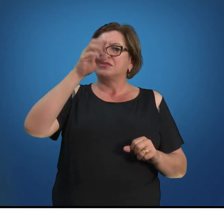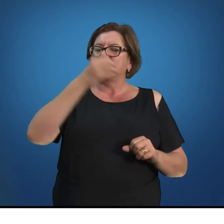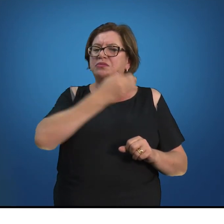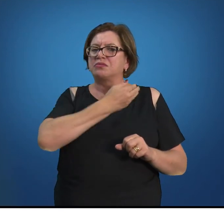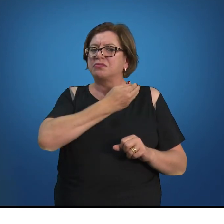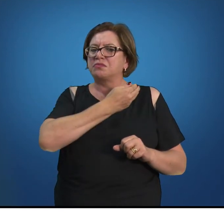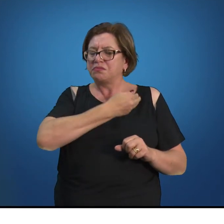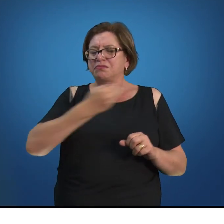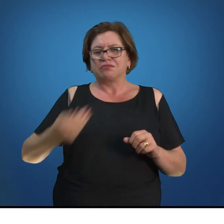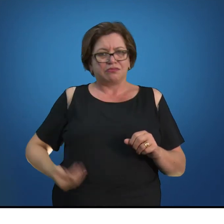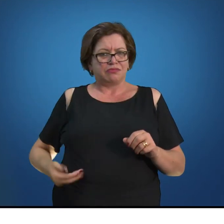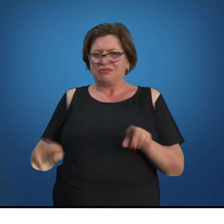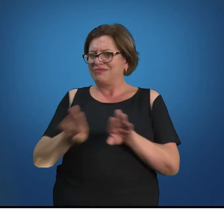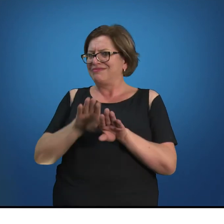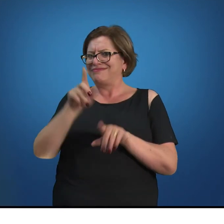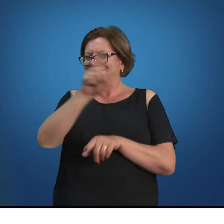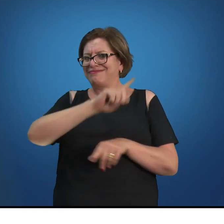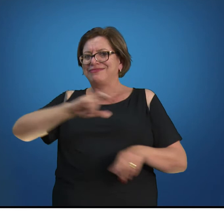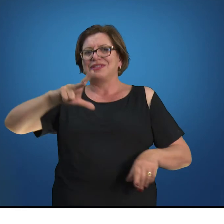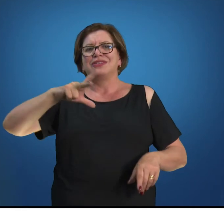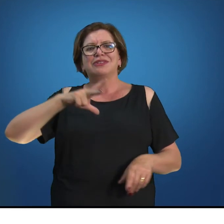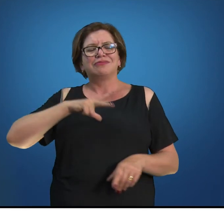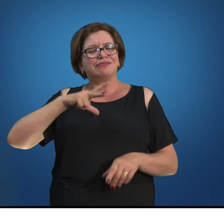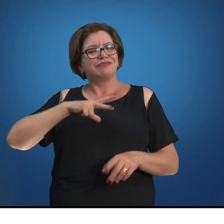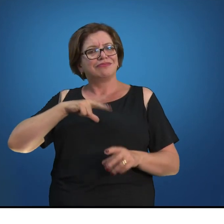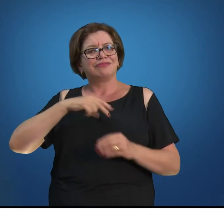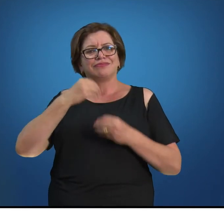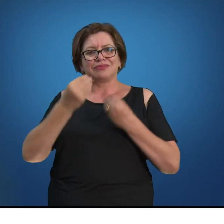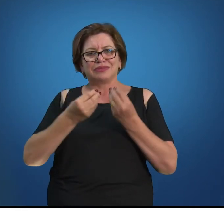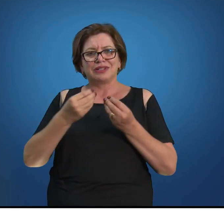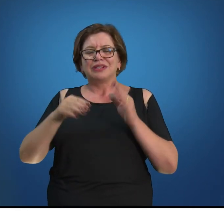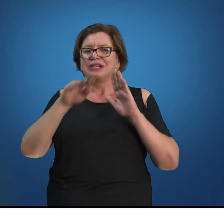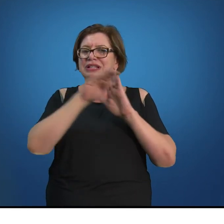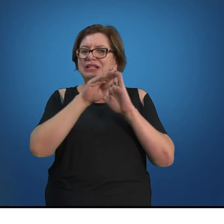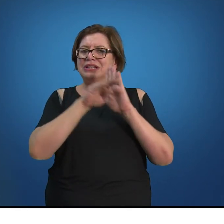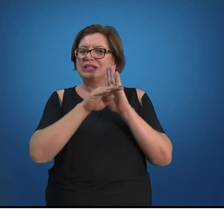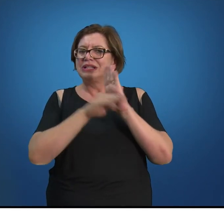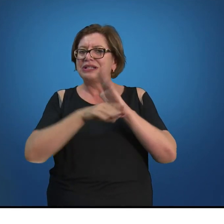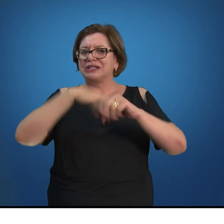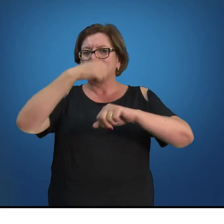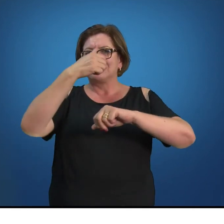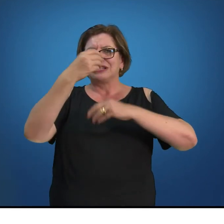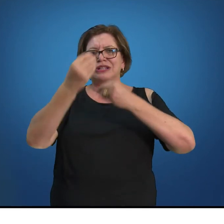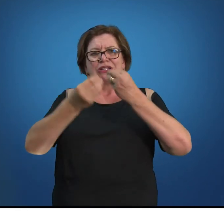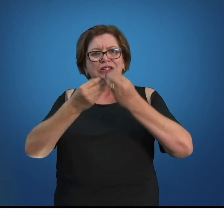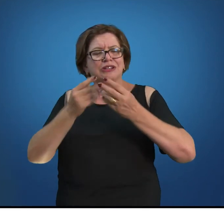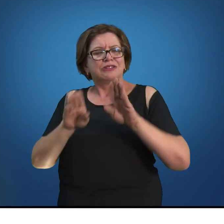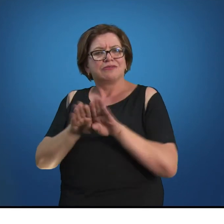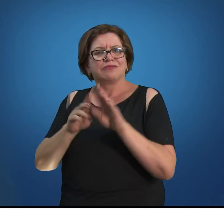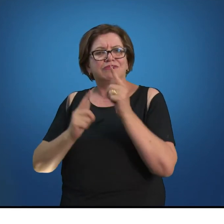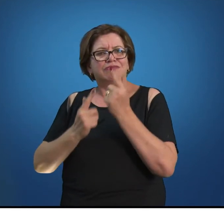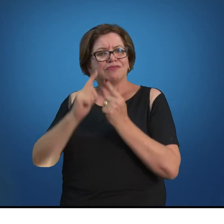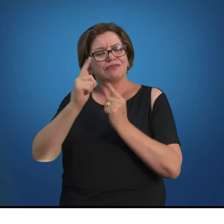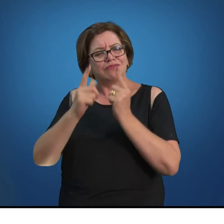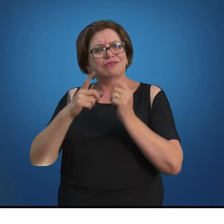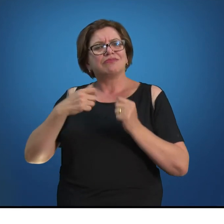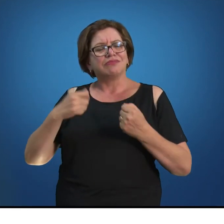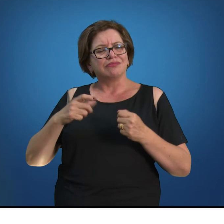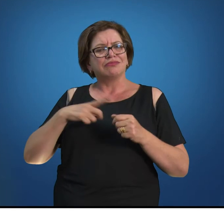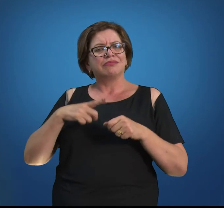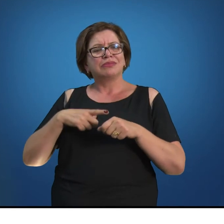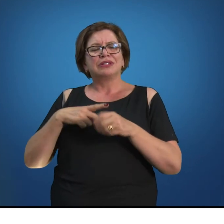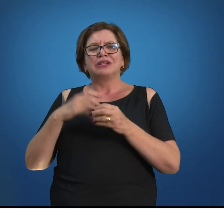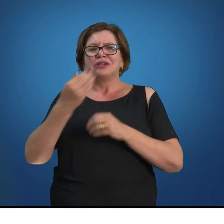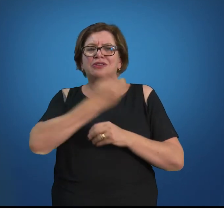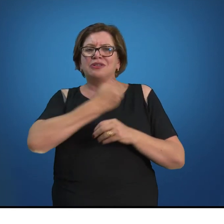aí nós defendemos, mais do que nunca, no planejamento e gestão urbanos, a necessidade de um Estado que atue,